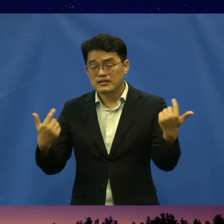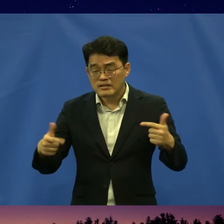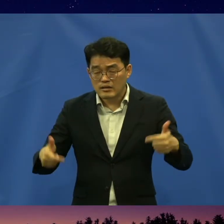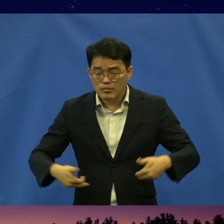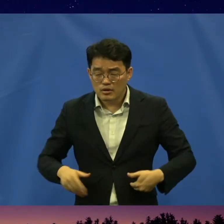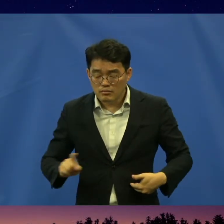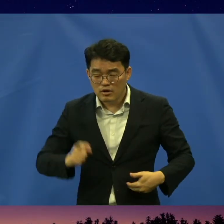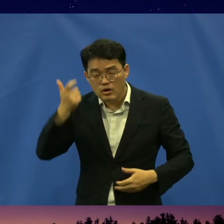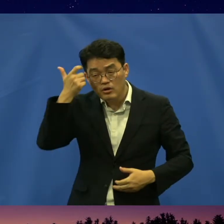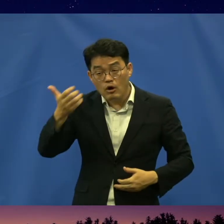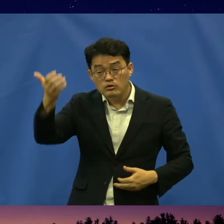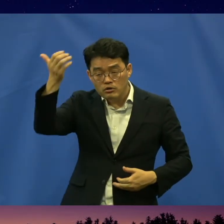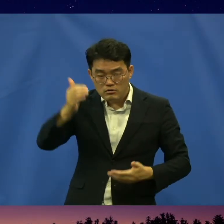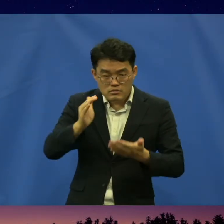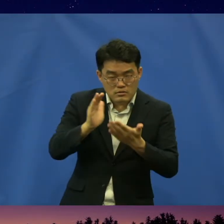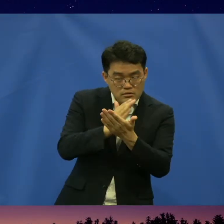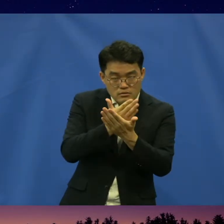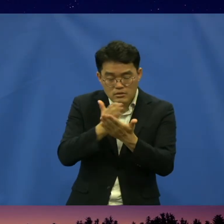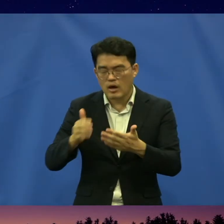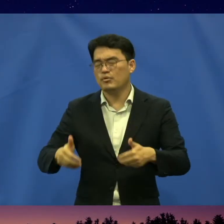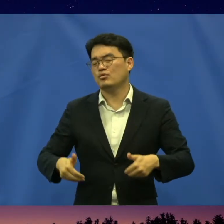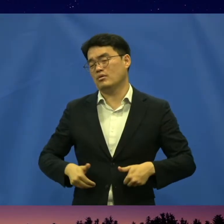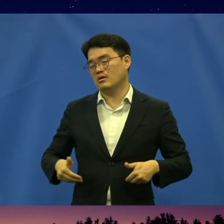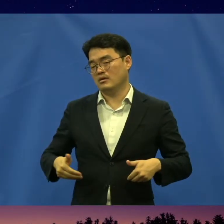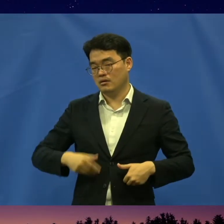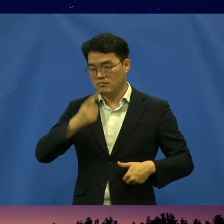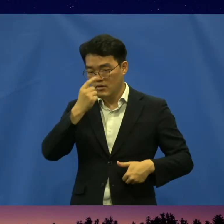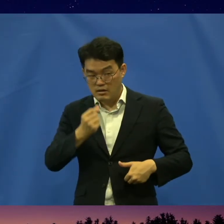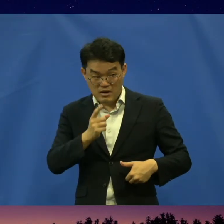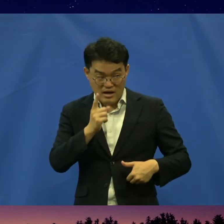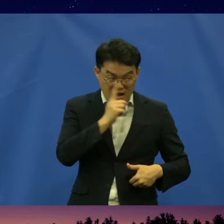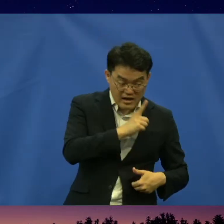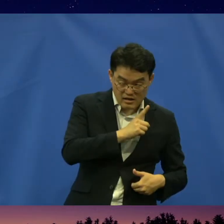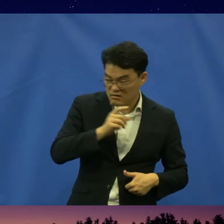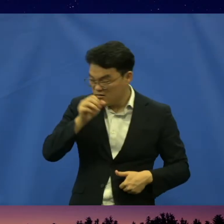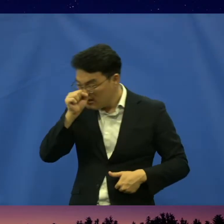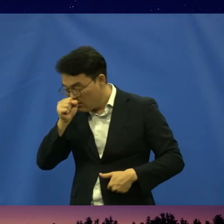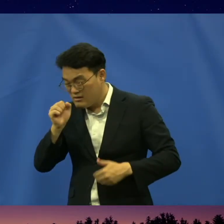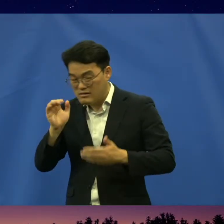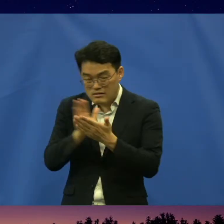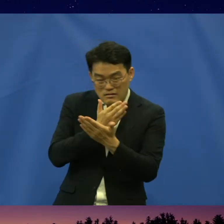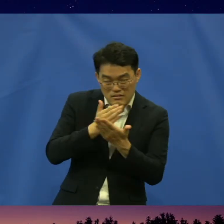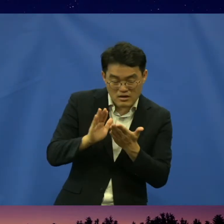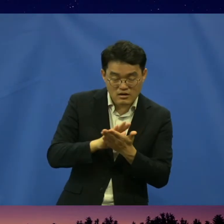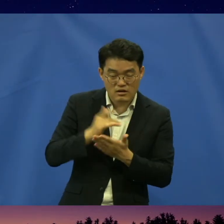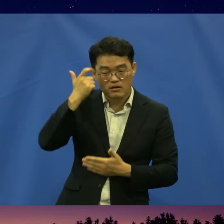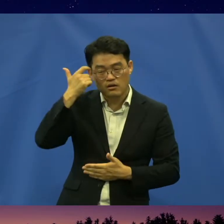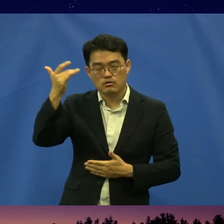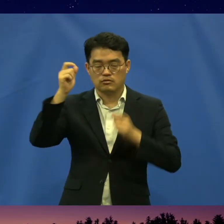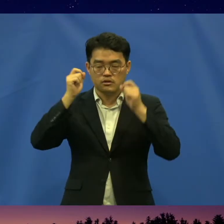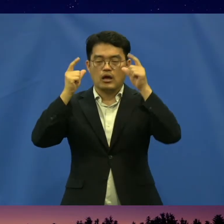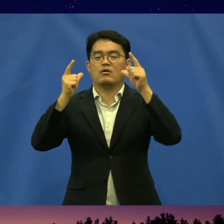영적으로 민감해 있지 않으면 분별이 안 돼. 악에 대한 분별을, 선과 악에 대한 분별을 할 수가 없어요.